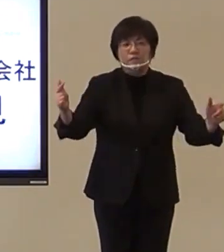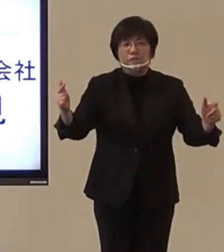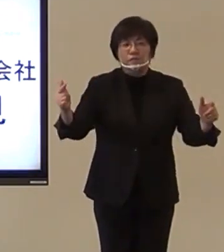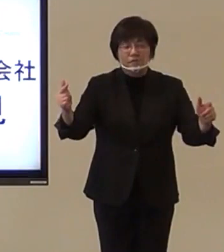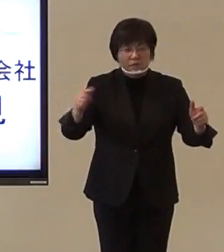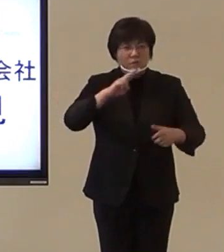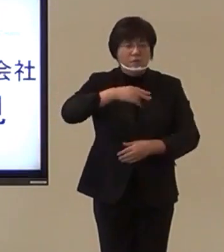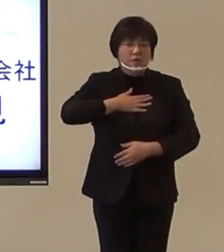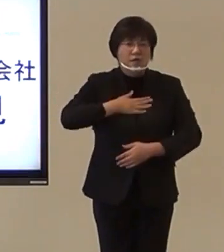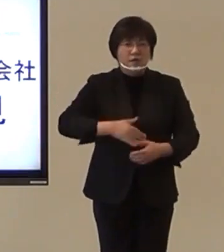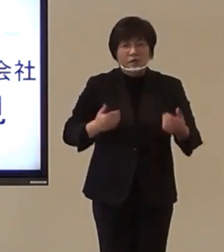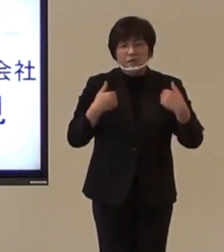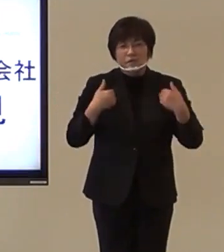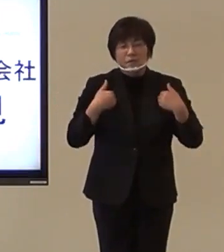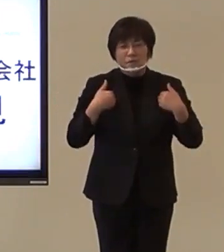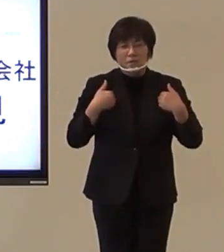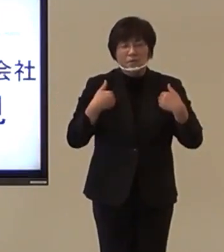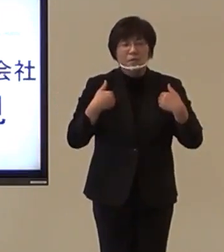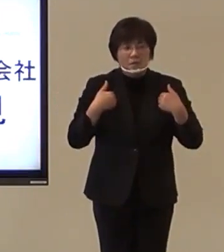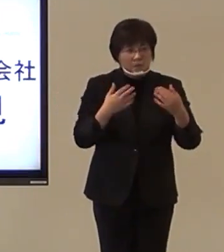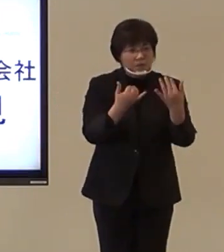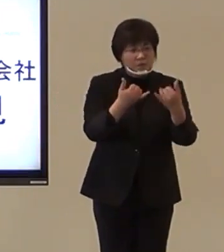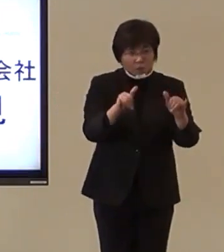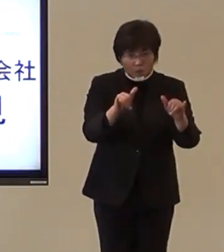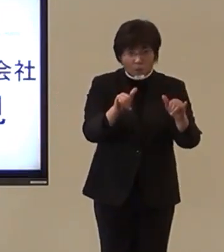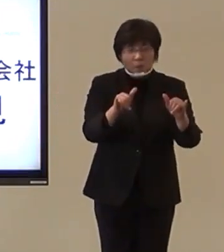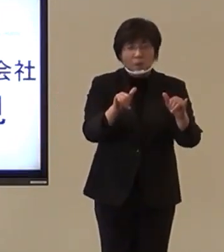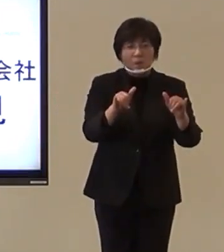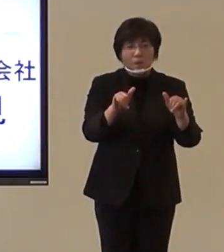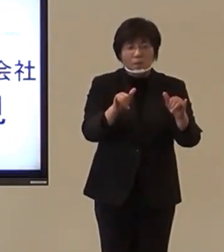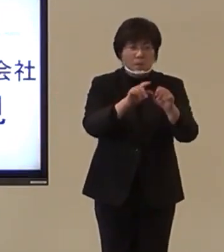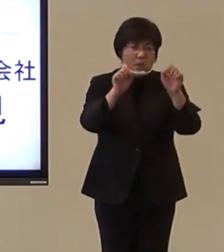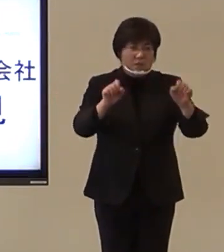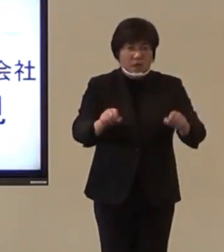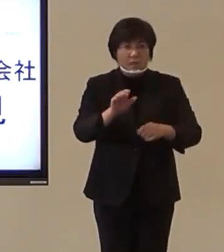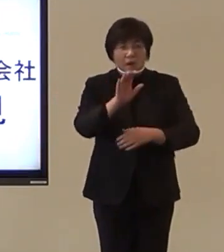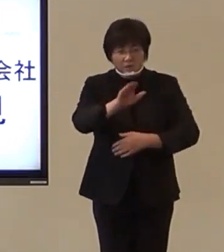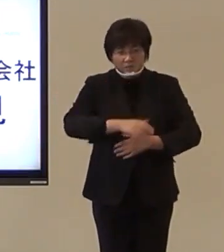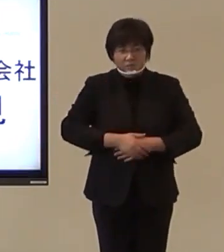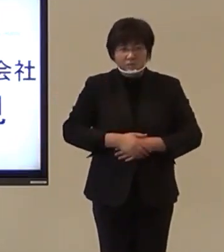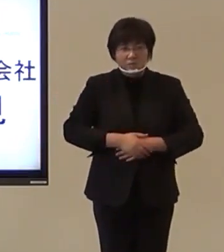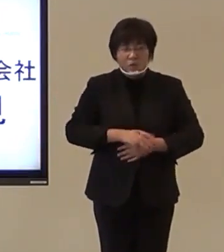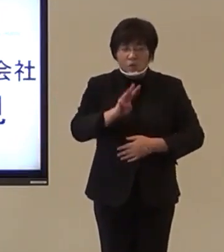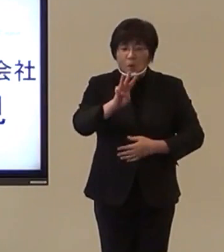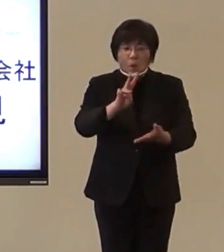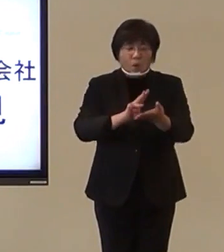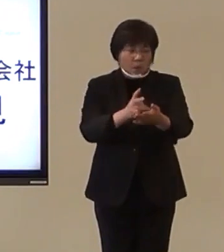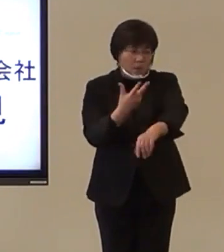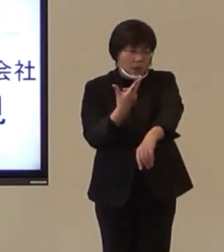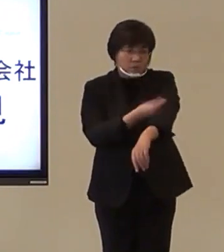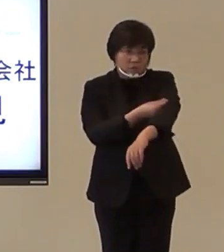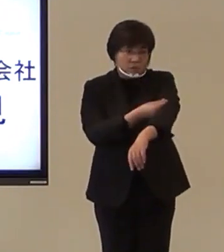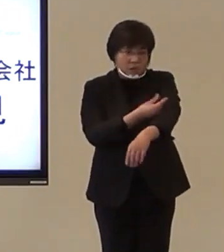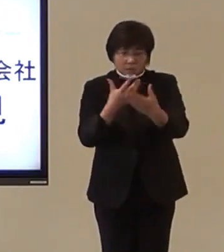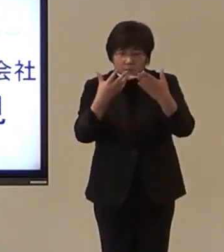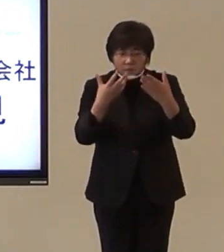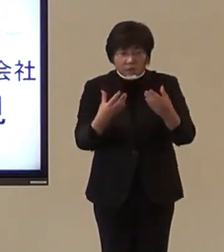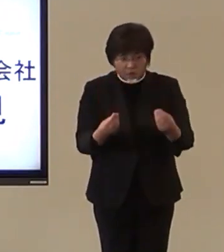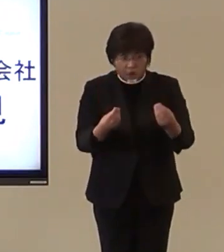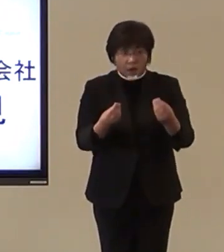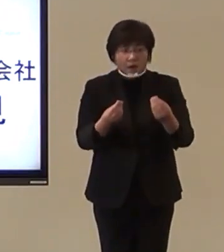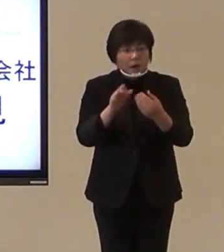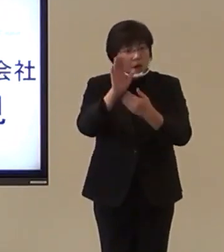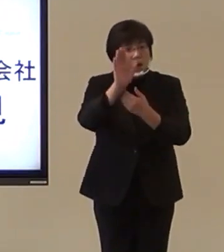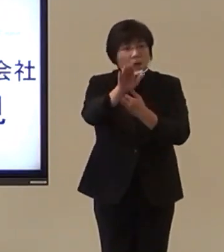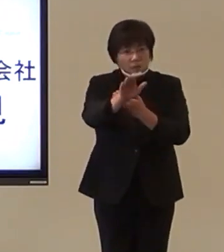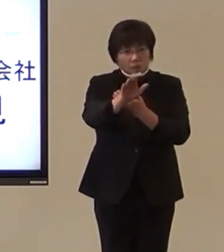けません。そして人的な問題、さらにはですね、このワクチンを打つことは打ったけども、その打